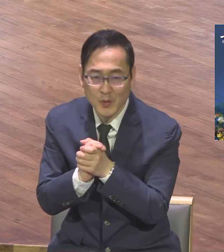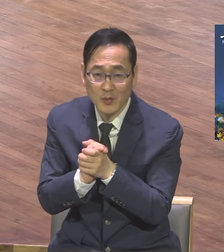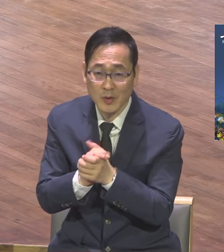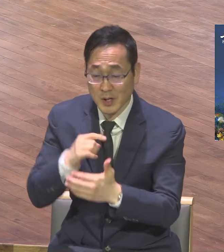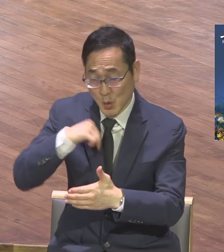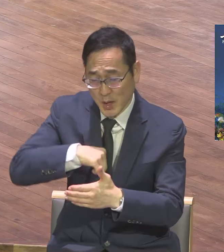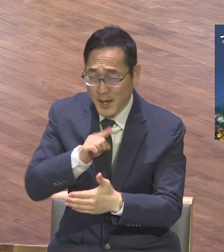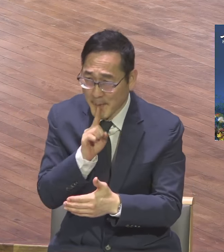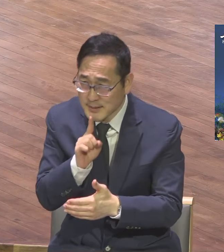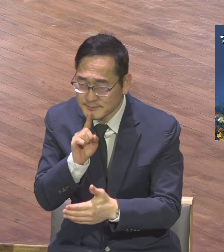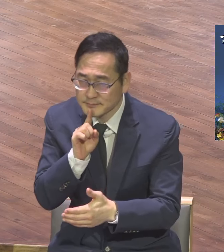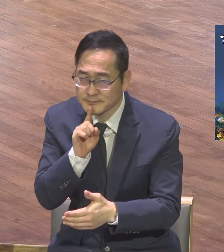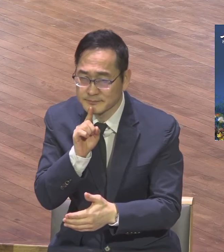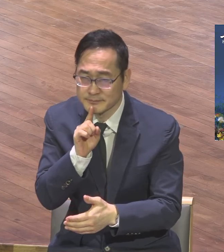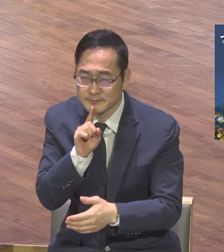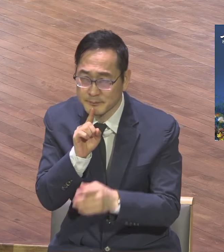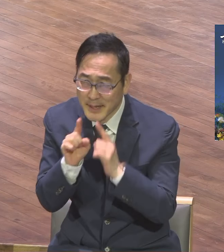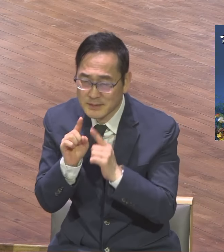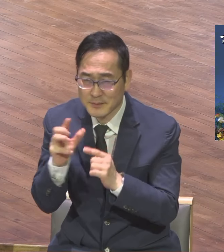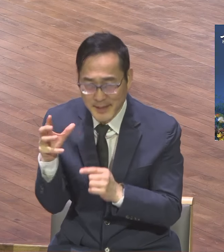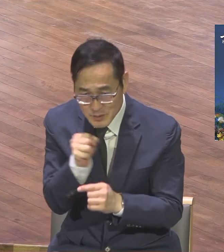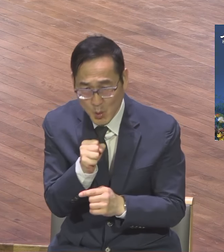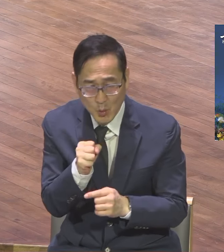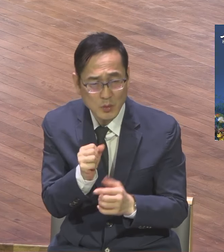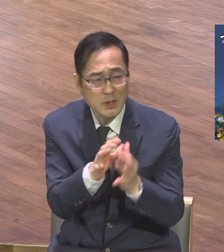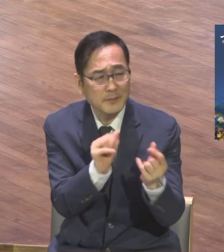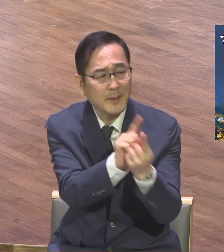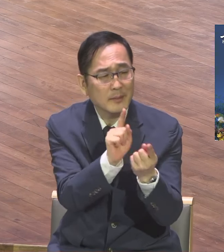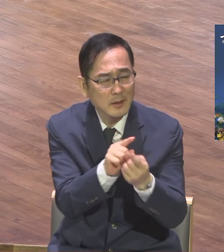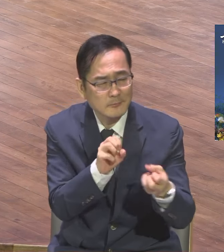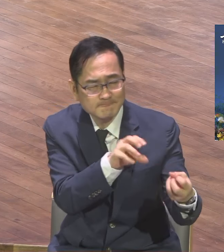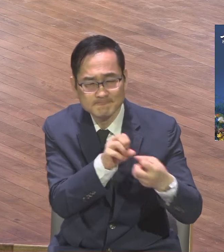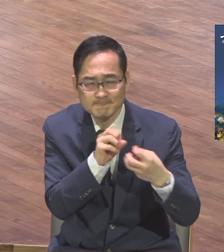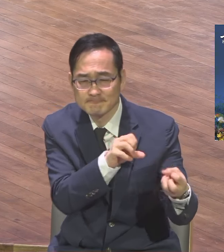있는 말씀만 가지고 계속 포럼하고 나도 모르게